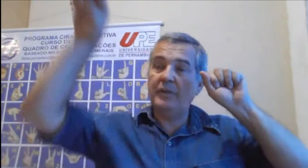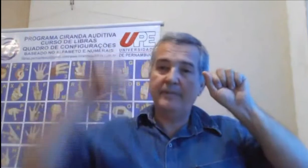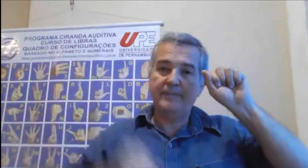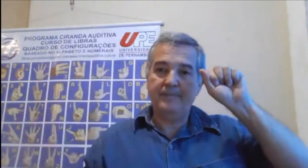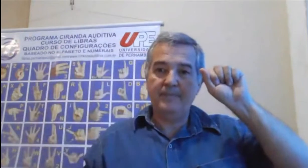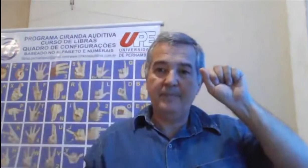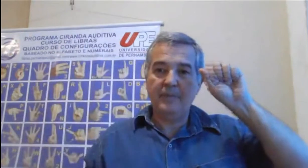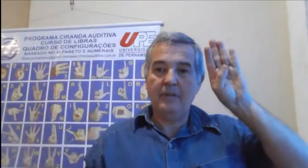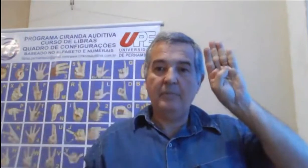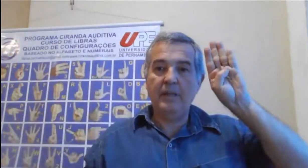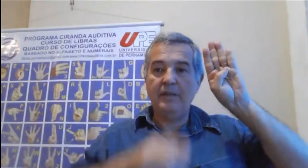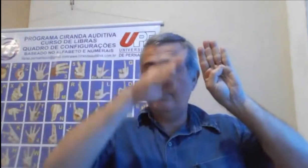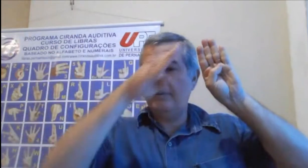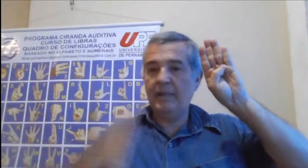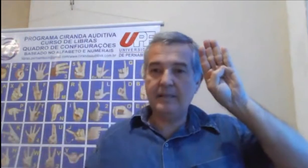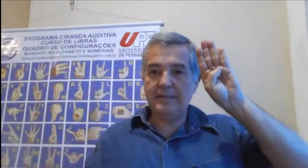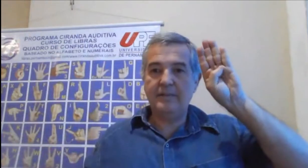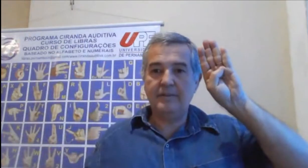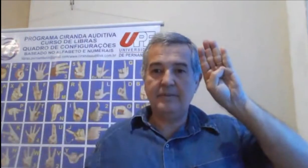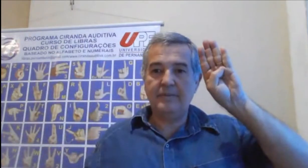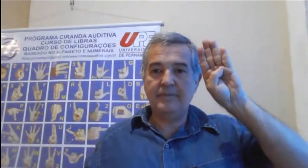sobe. B, desce.